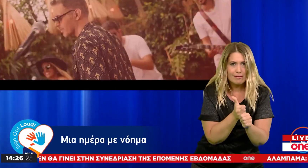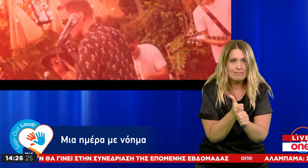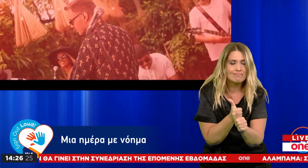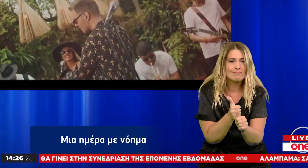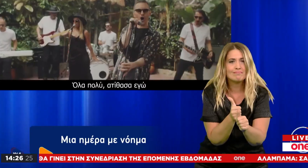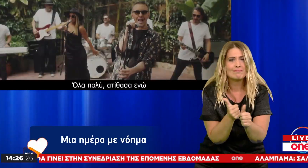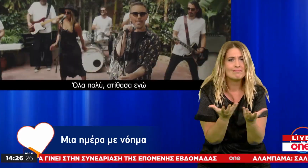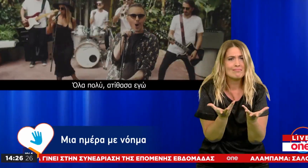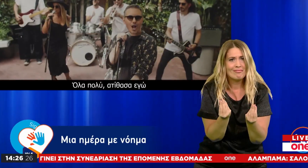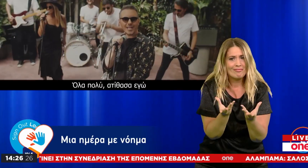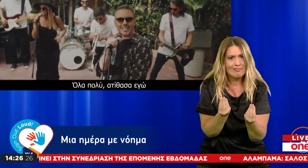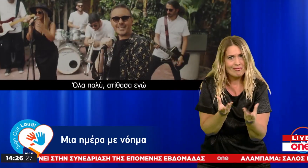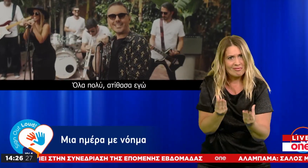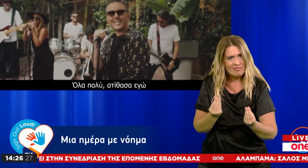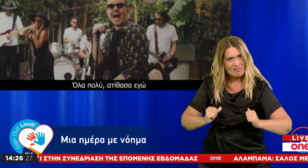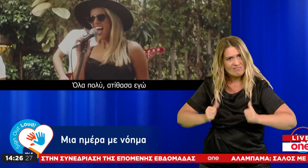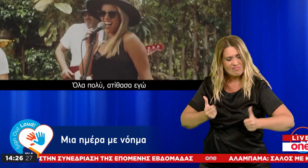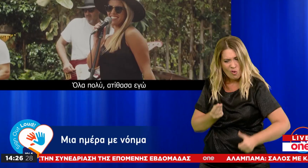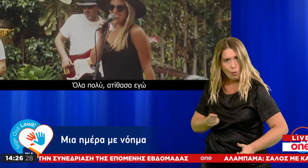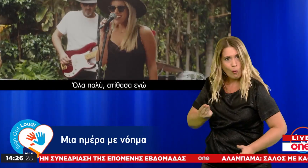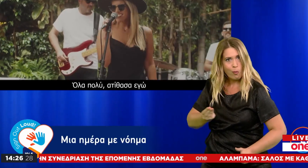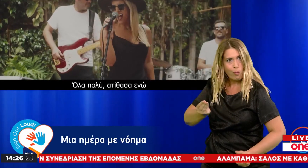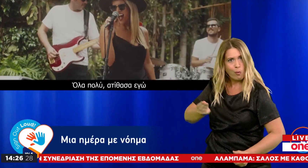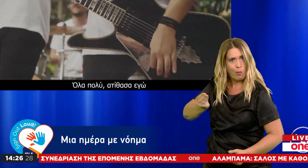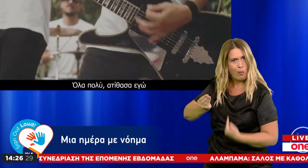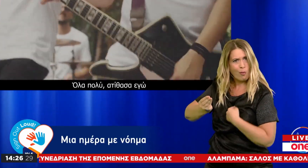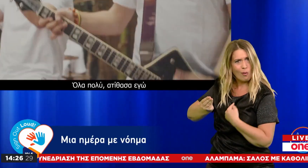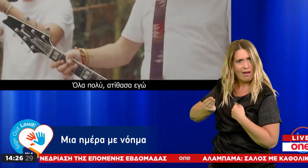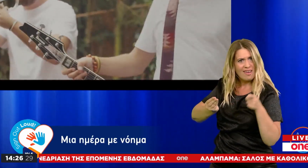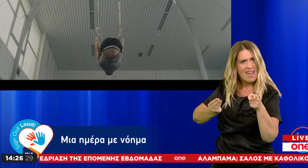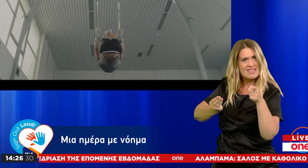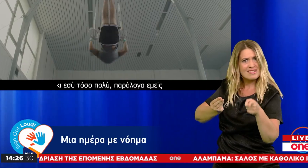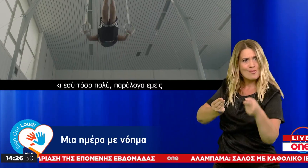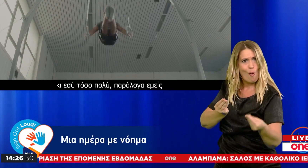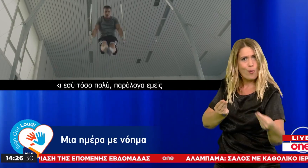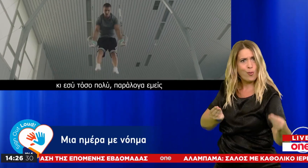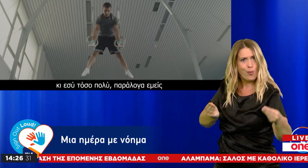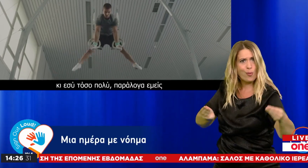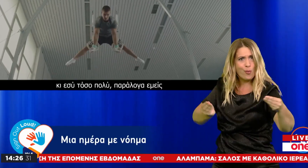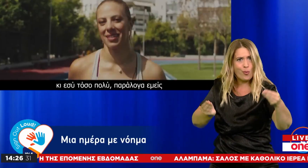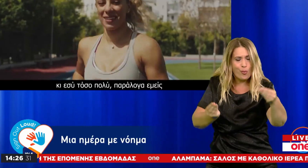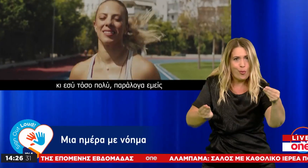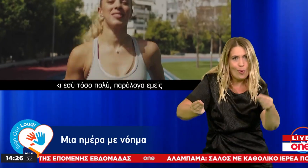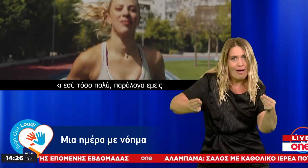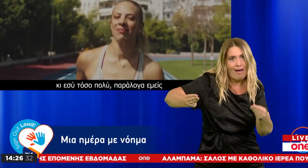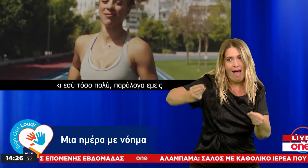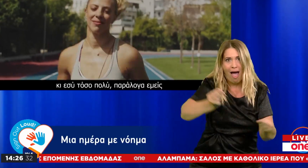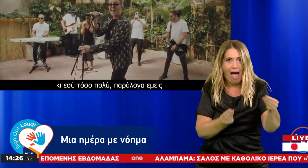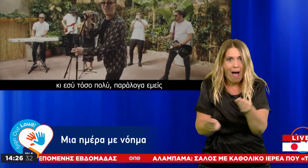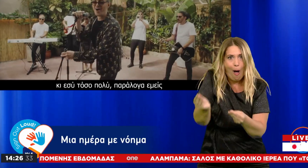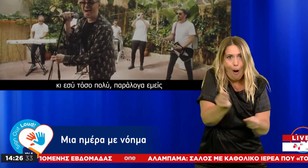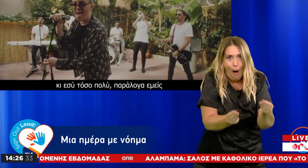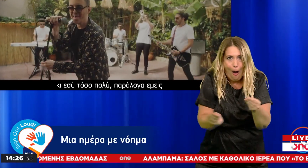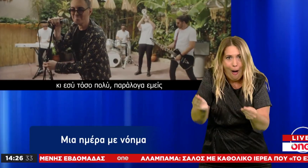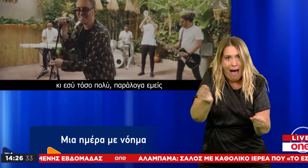ακολουθ όλα πολύ τθσα εγώ και εσύ τόσο πολύ